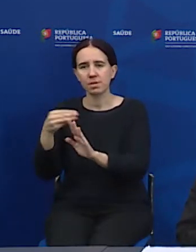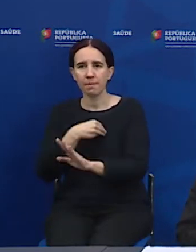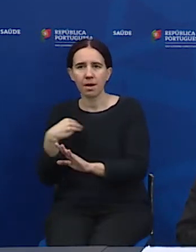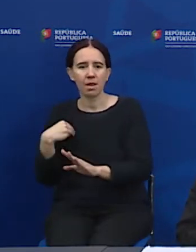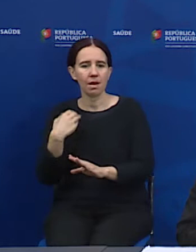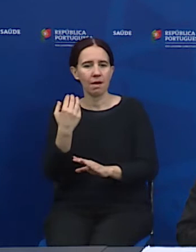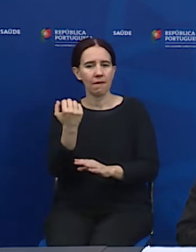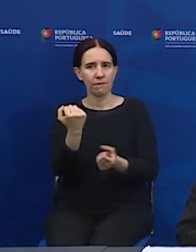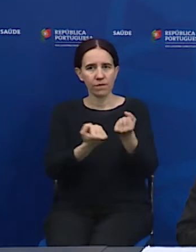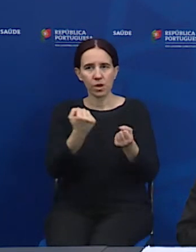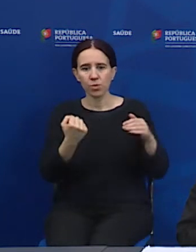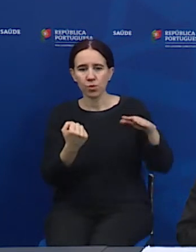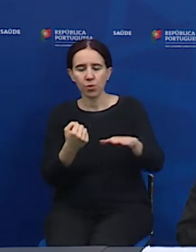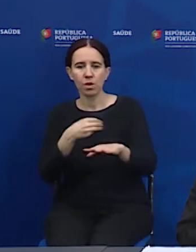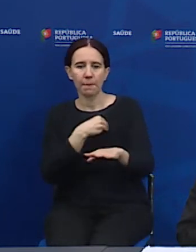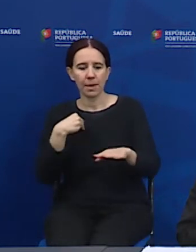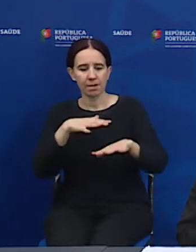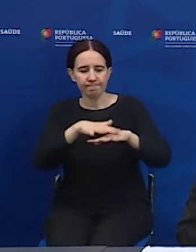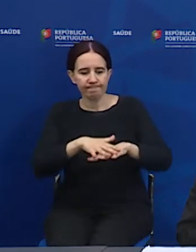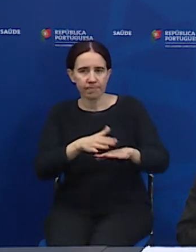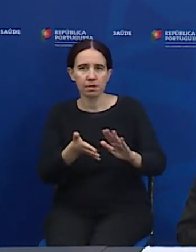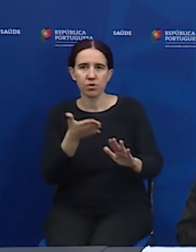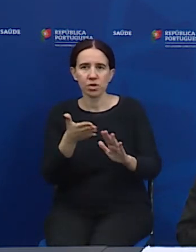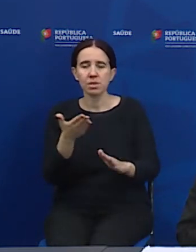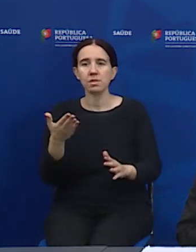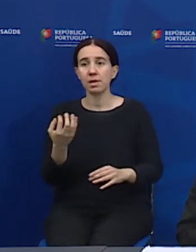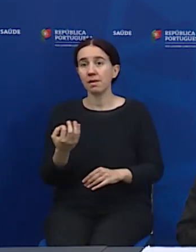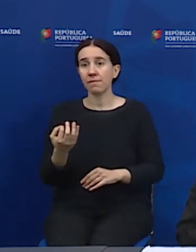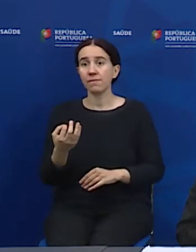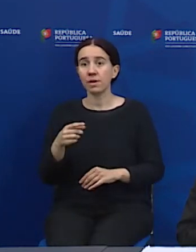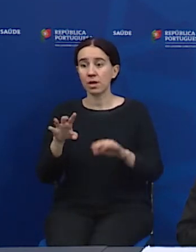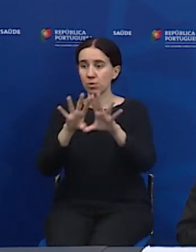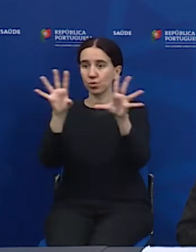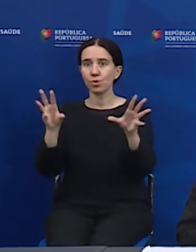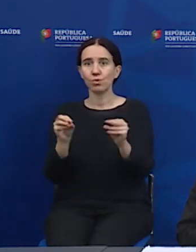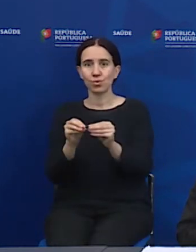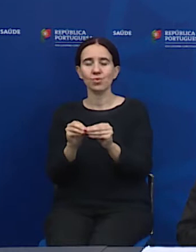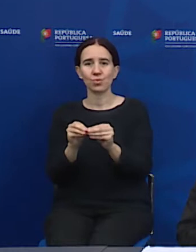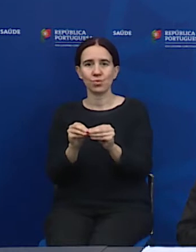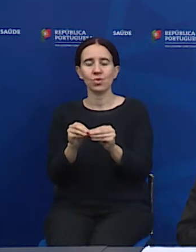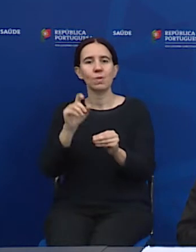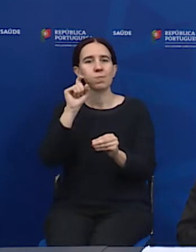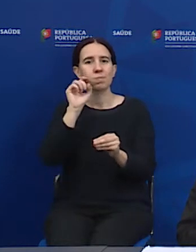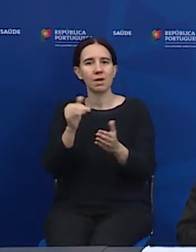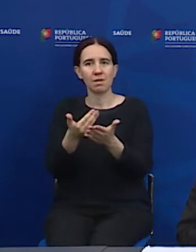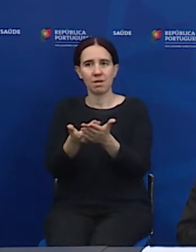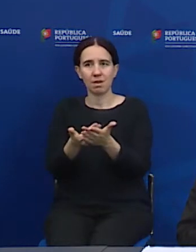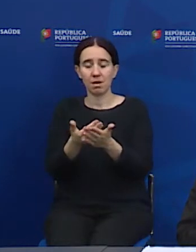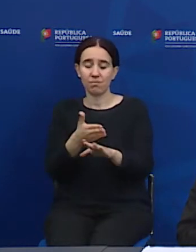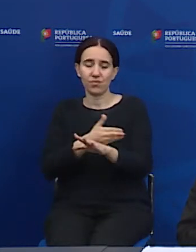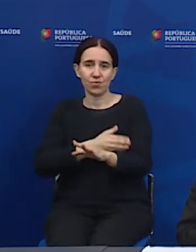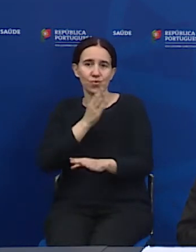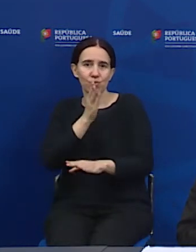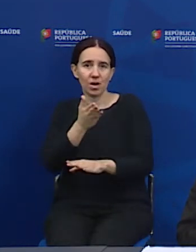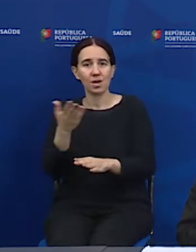através das viaturas médicas emergência e reanimação a e que no seu conjunto garantem que me